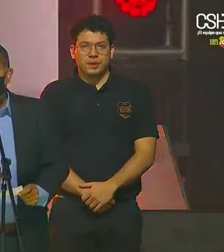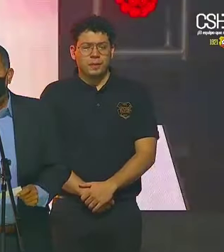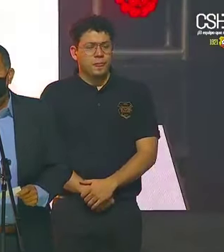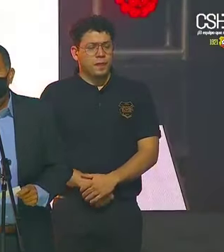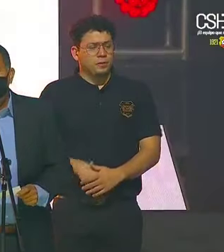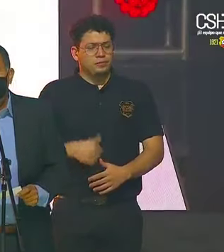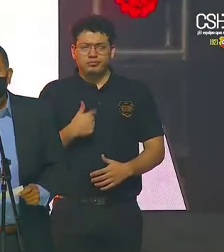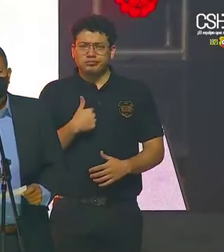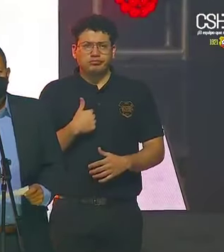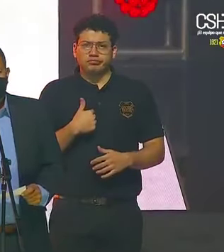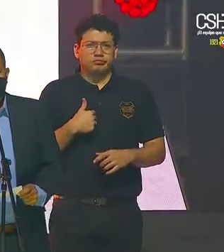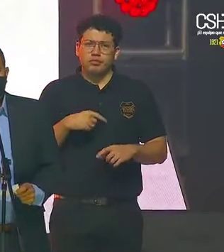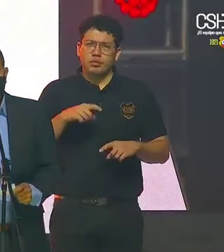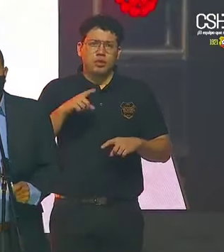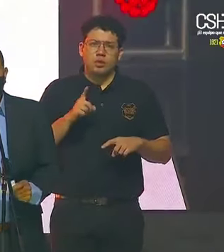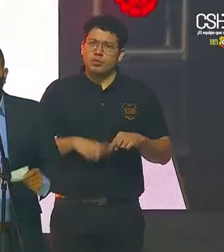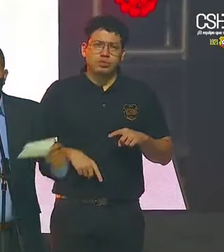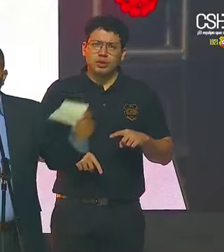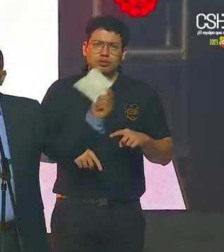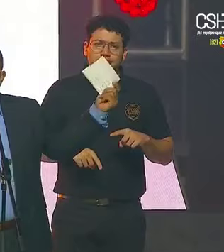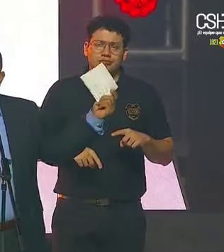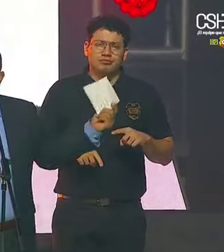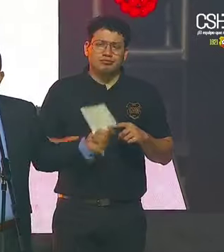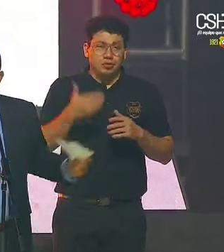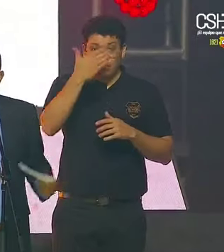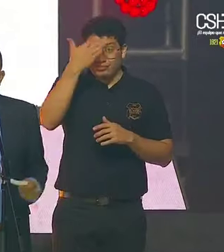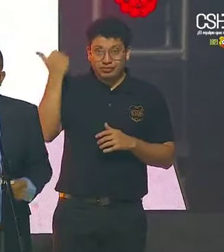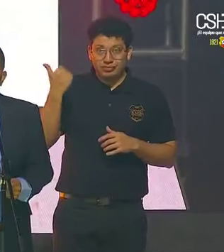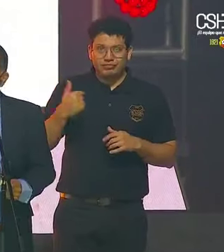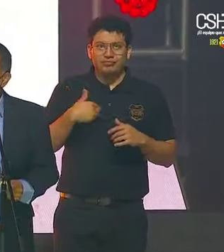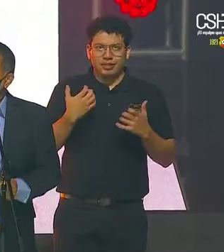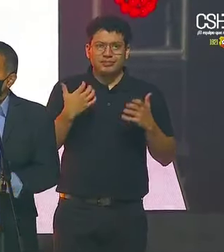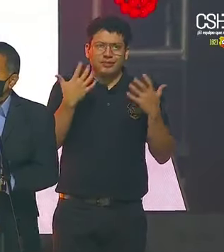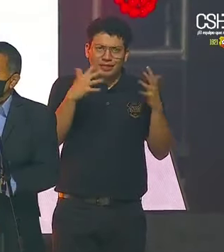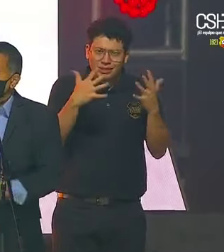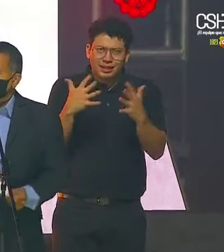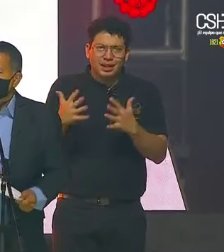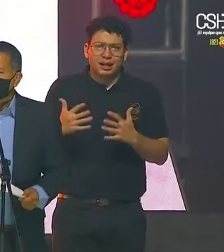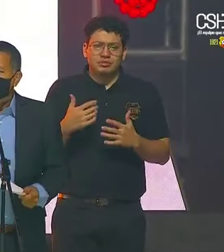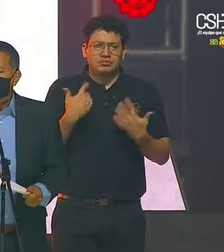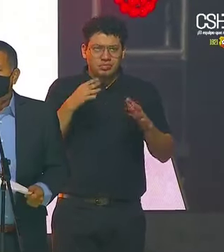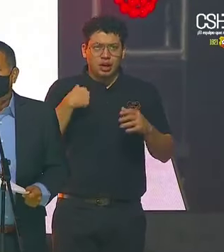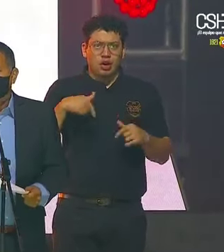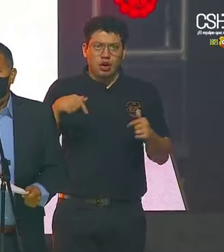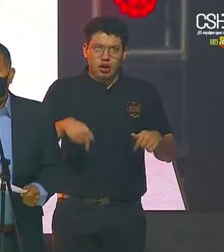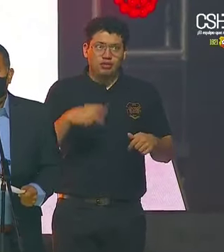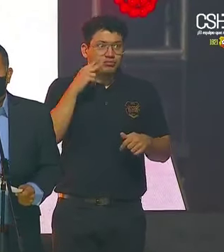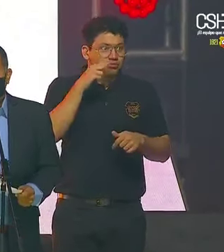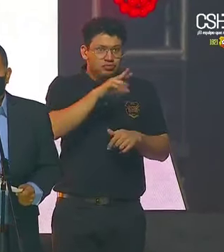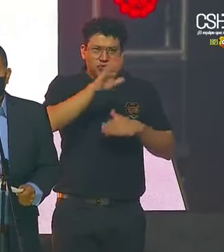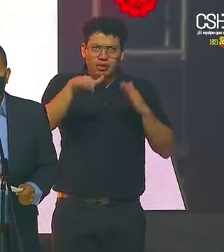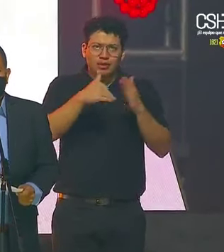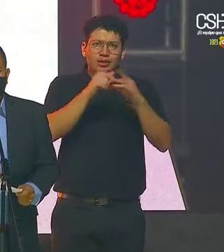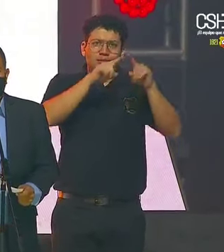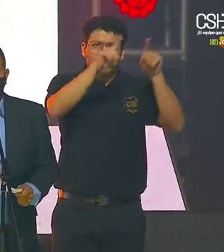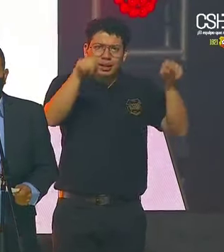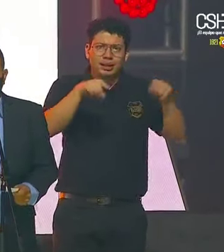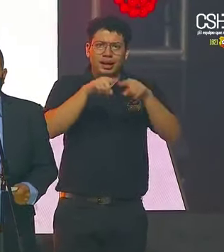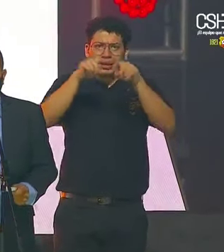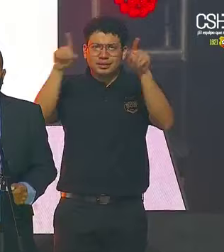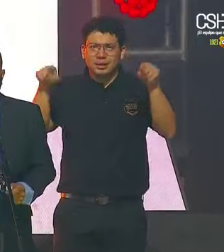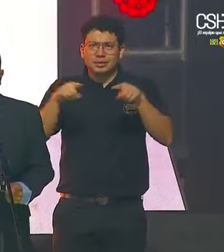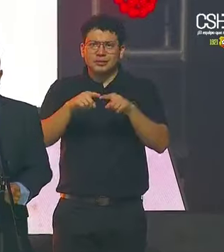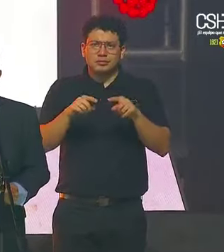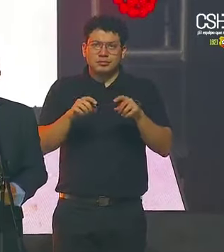No puedo dejar pasar y felicitar, a pesar de que hoy lo hemos visto en todas las pantallas, que el Club Sport